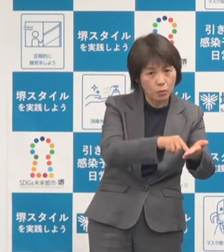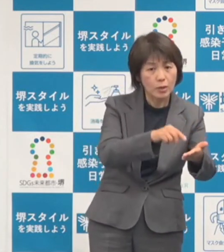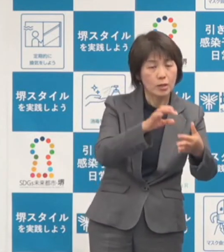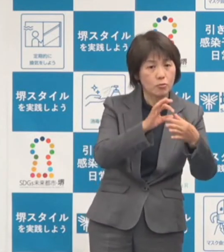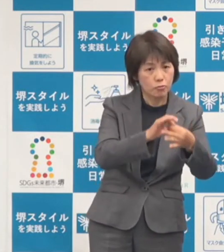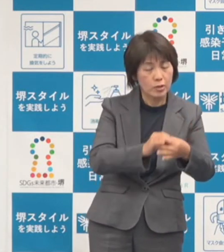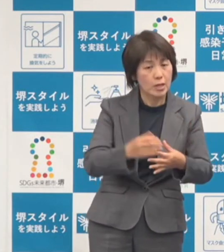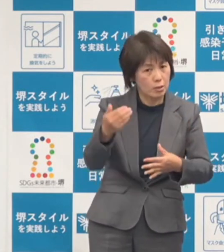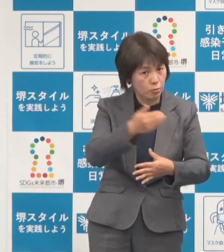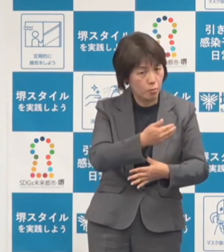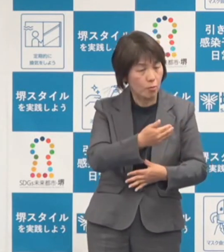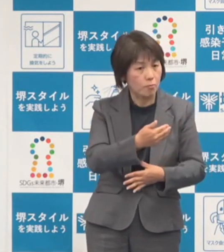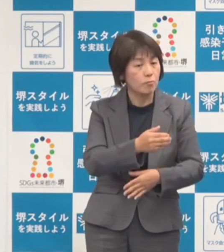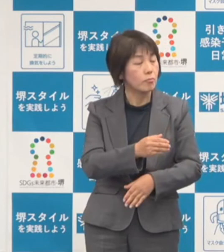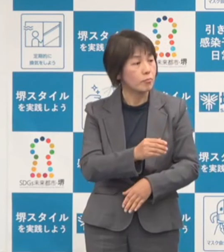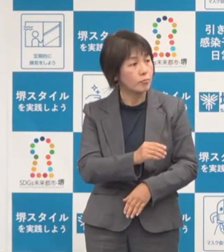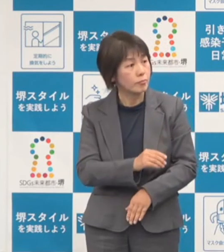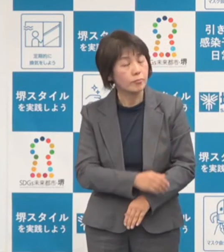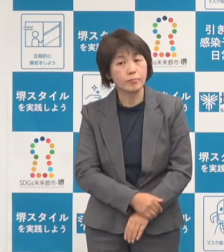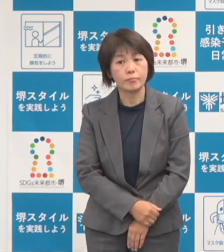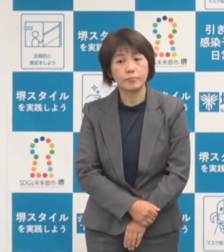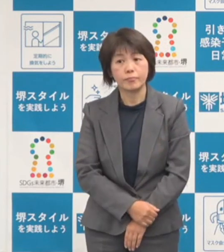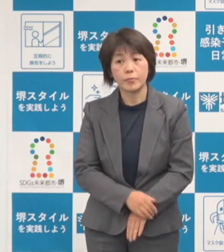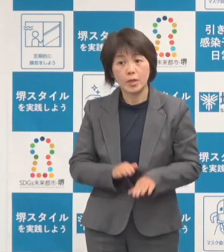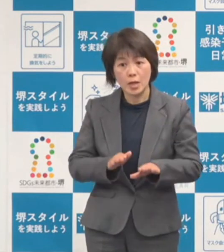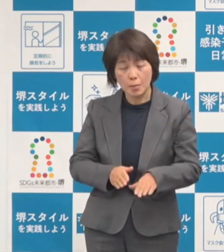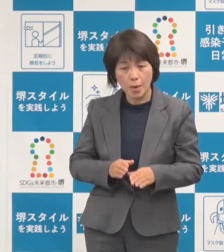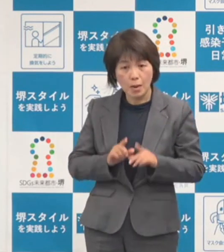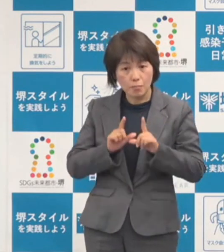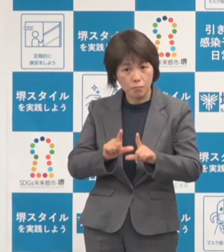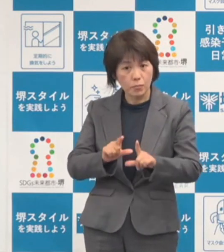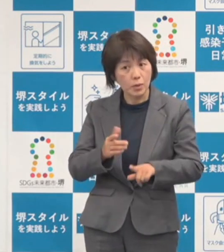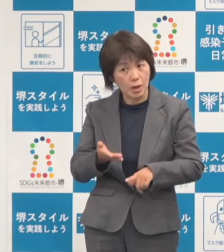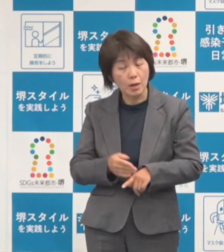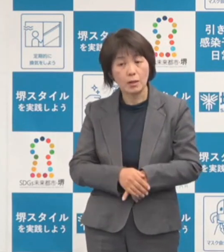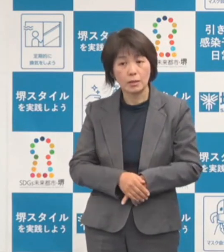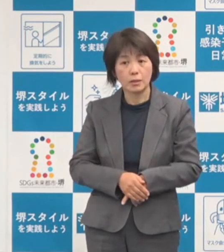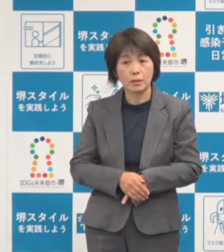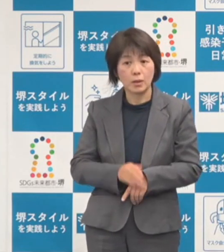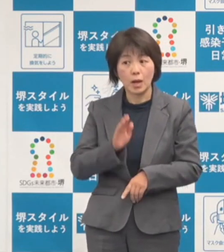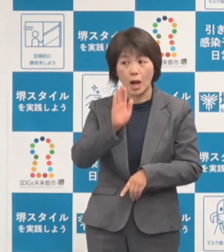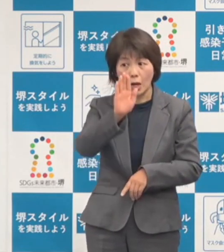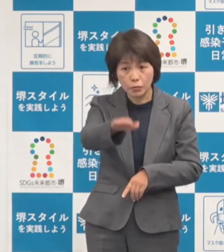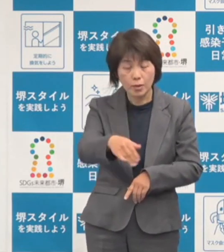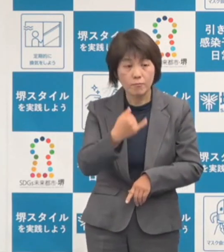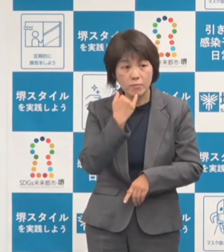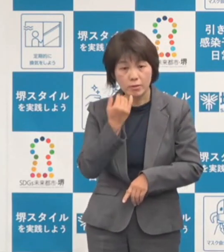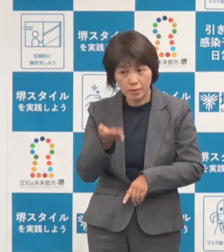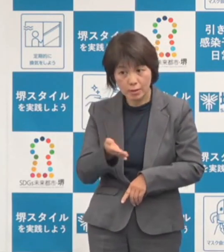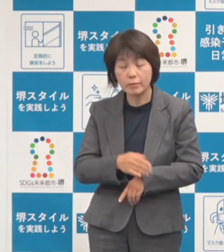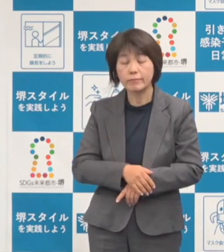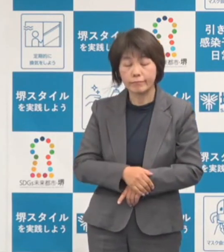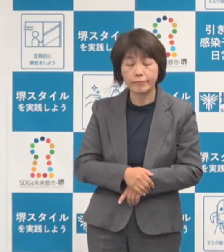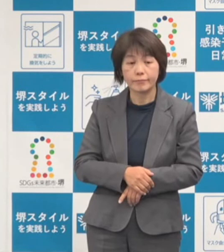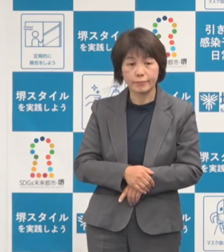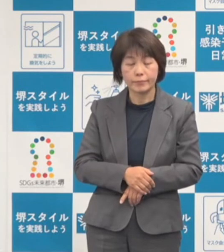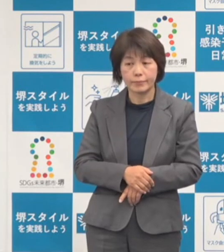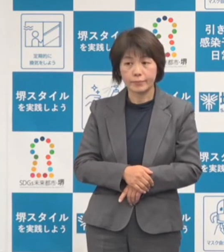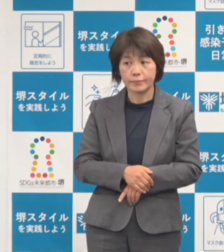ですかね、どうしましょうか。 公務として市長としてのご質問ということでよろしいですか。はい、